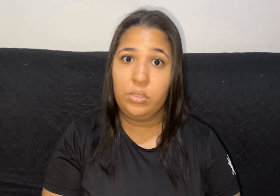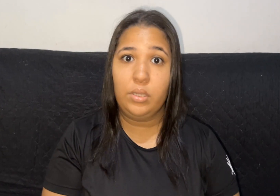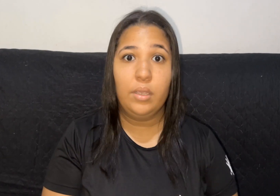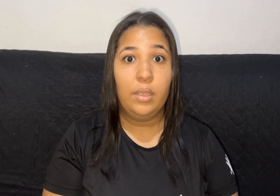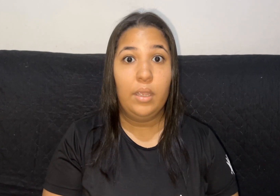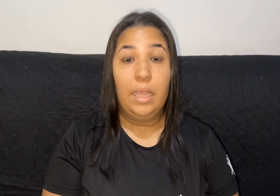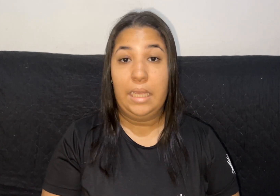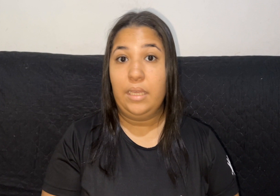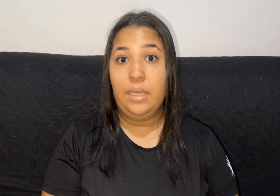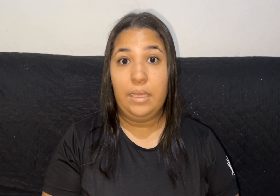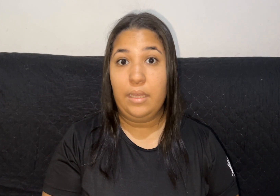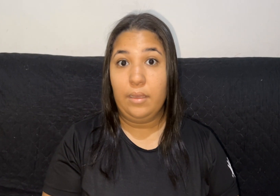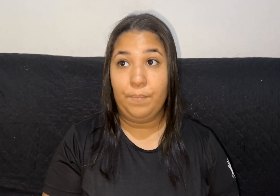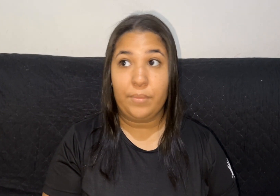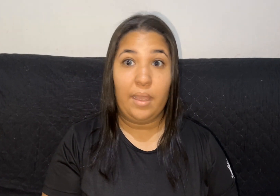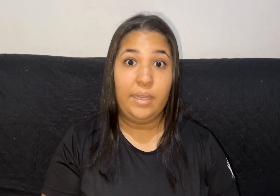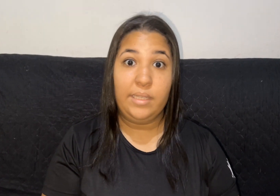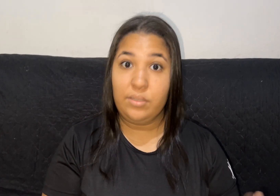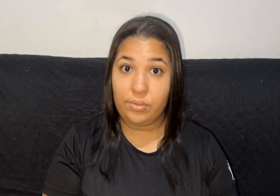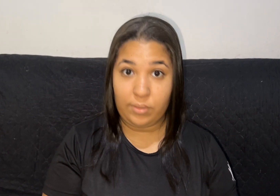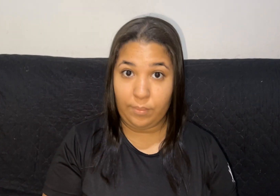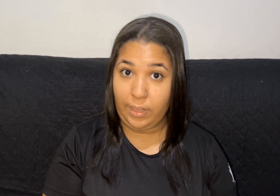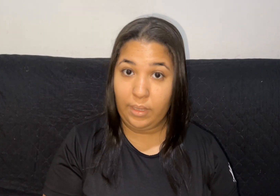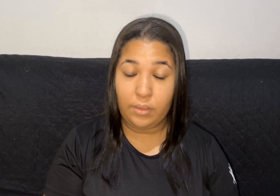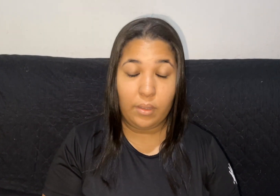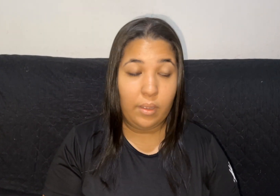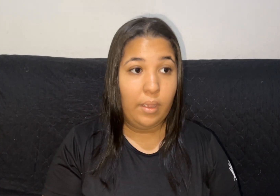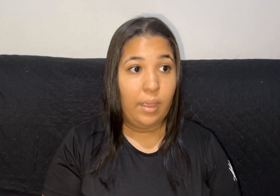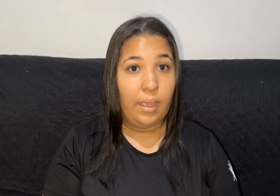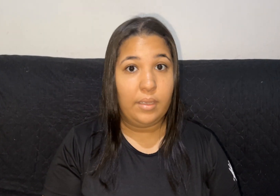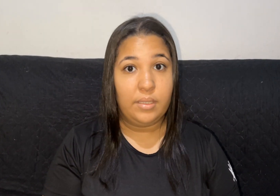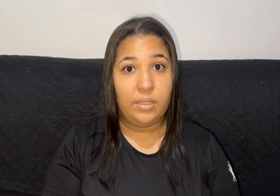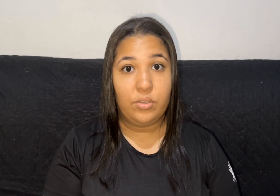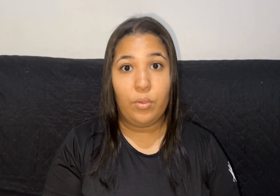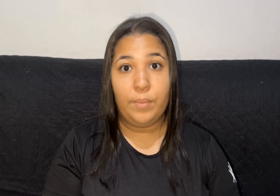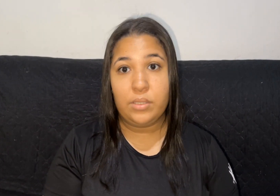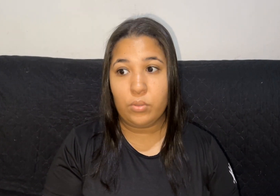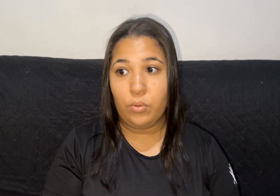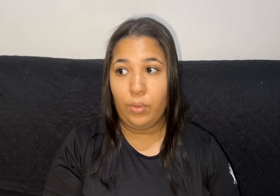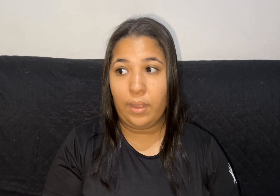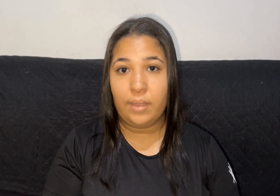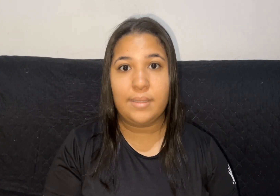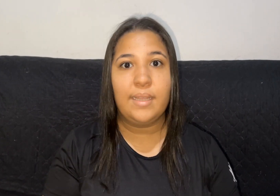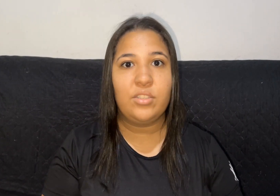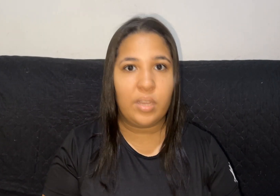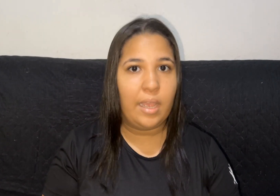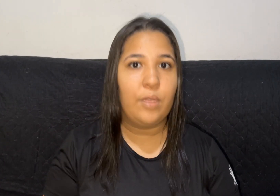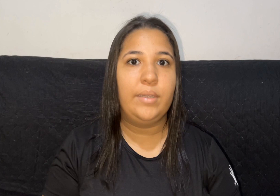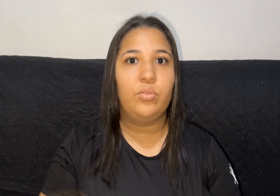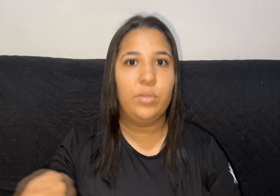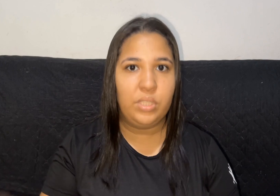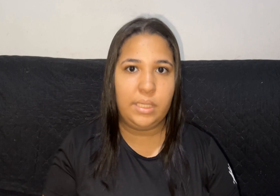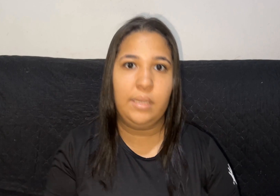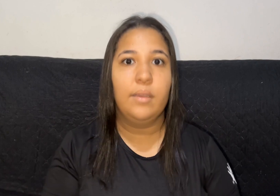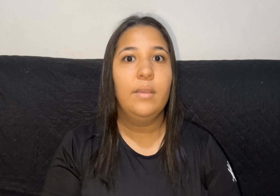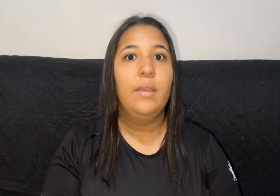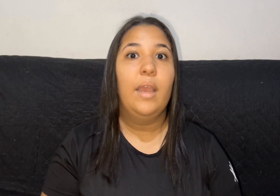semanalmente. E além disso também, a gente começou a se dedicar com a liturgia, a